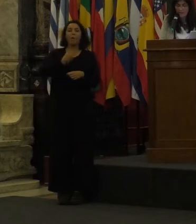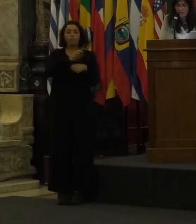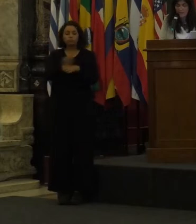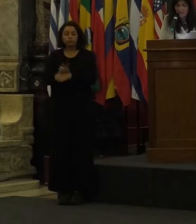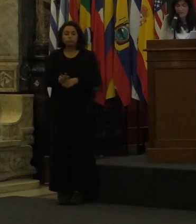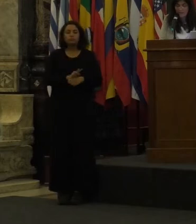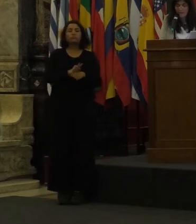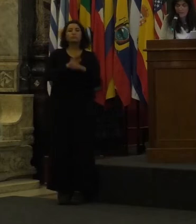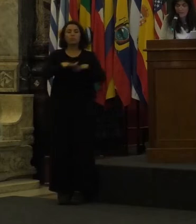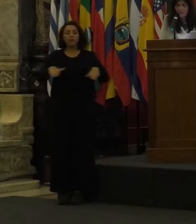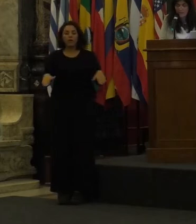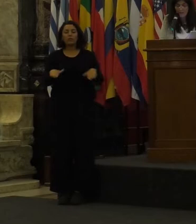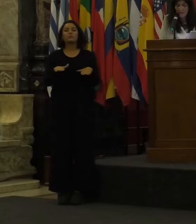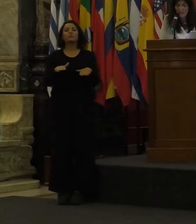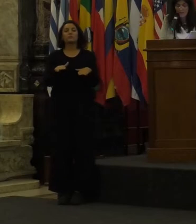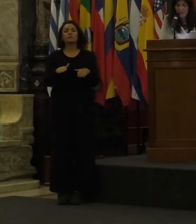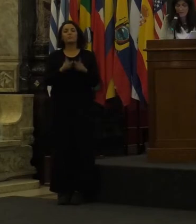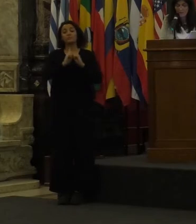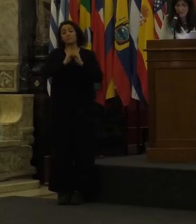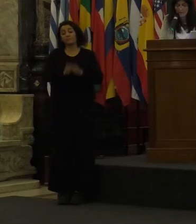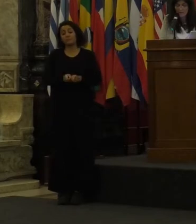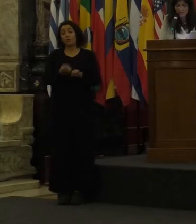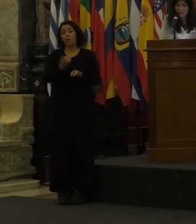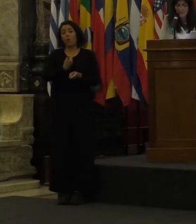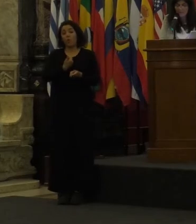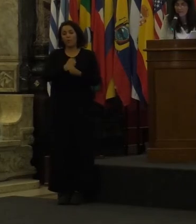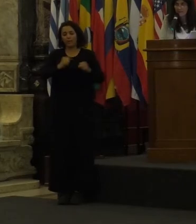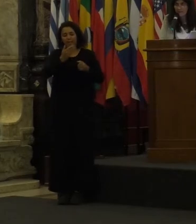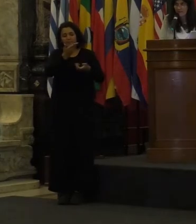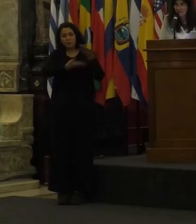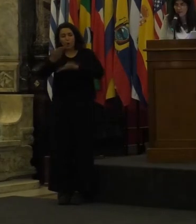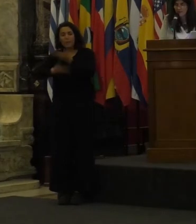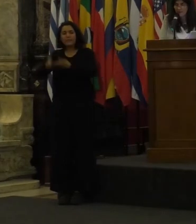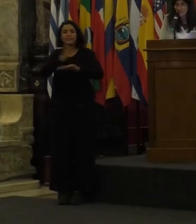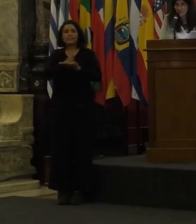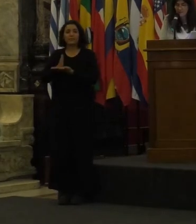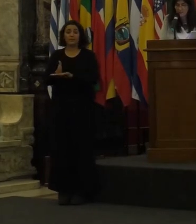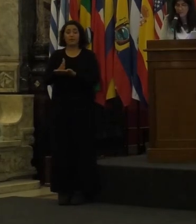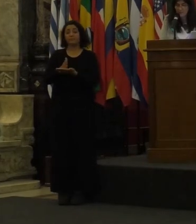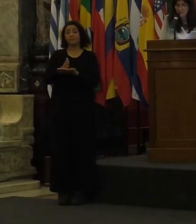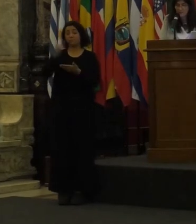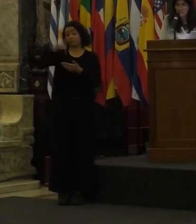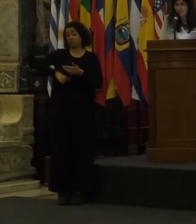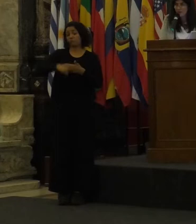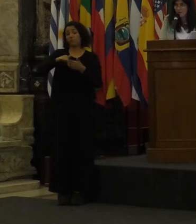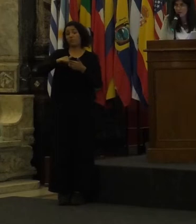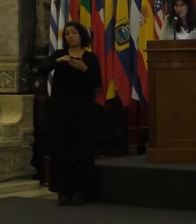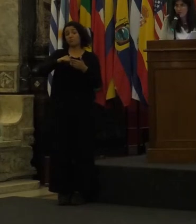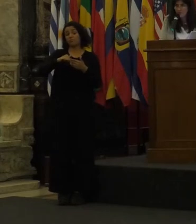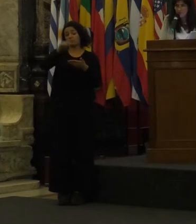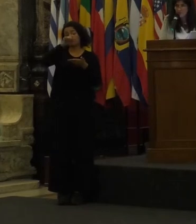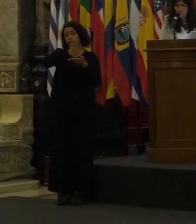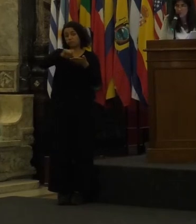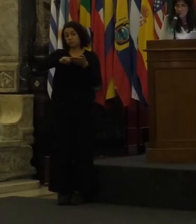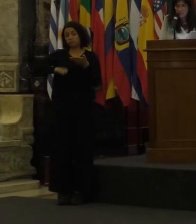Familiar, Implementación, Abordajes y Acciones Interdisciplinarias, editado este año, 2018,